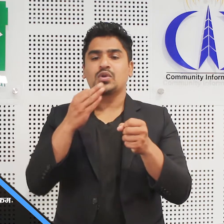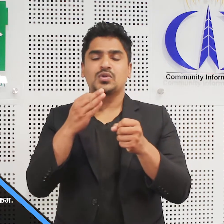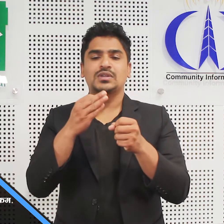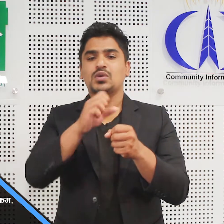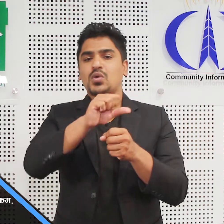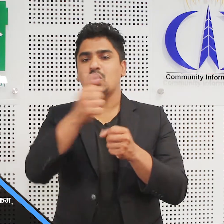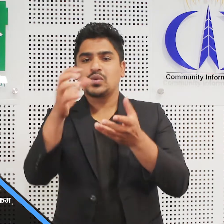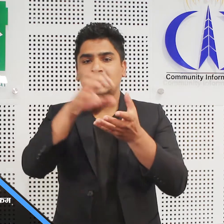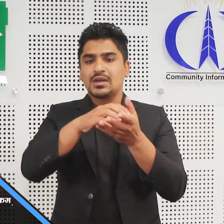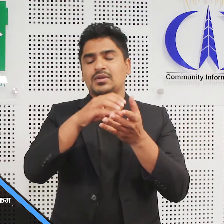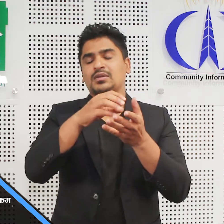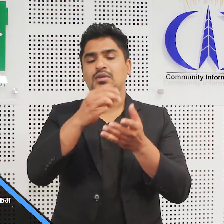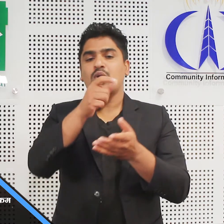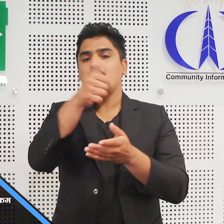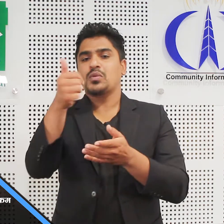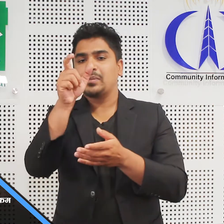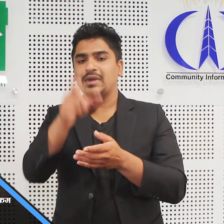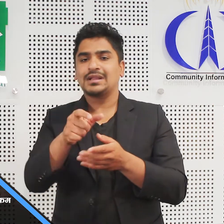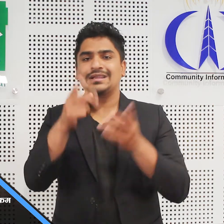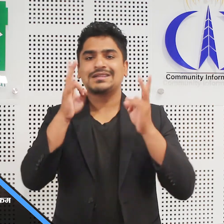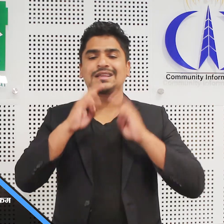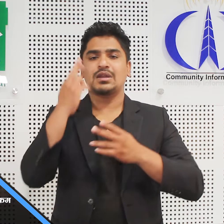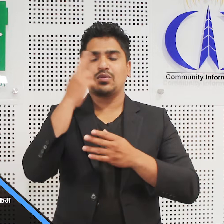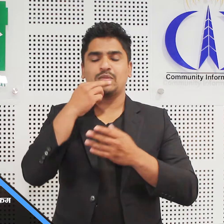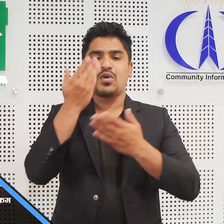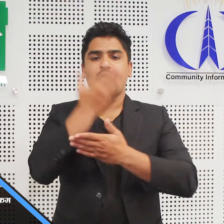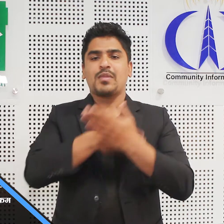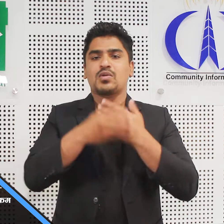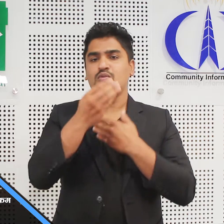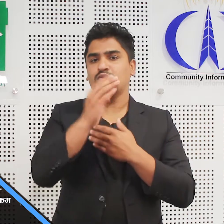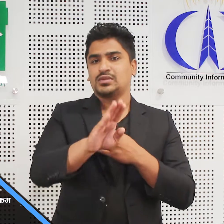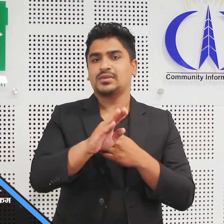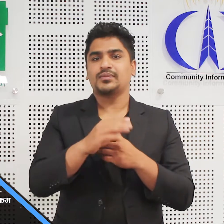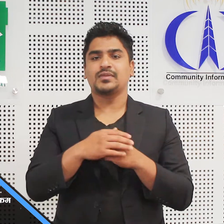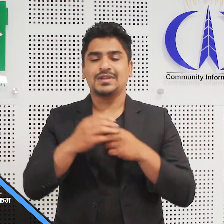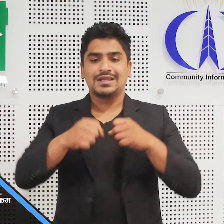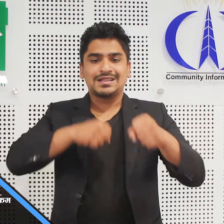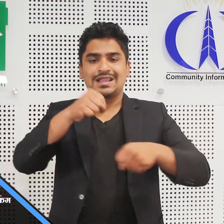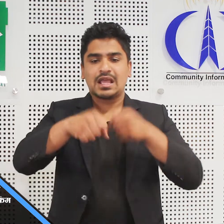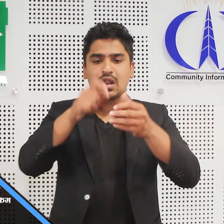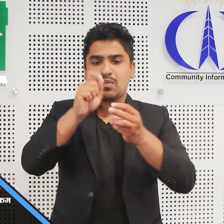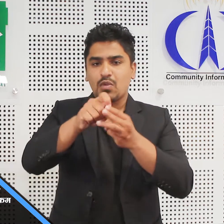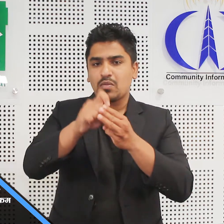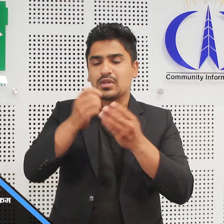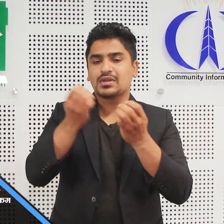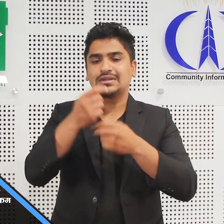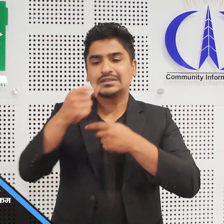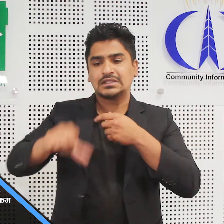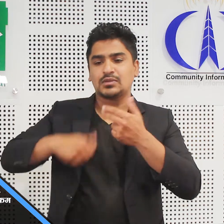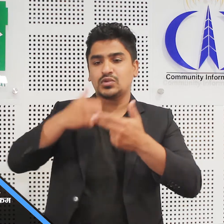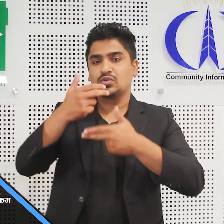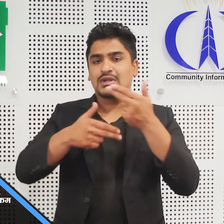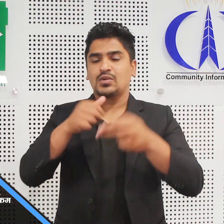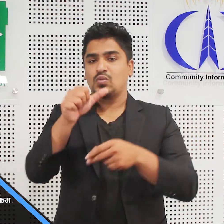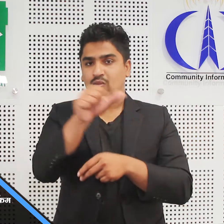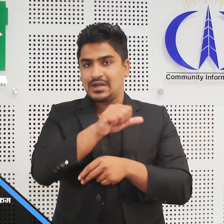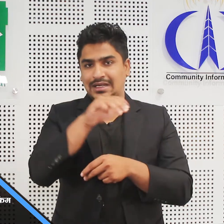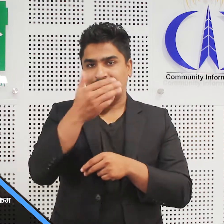ढल्केबरका सूर्यनारायण महतो शारीरिक रूपमा अपाङ हुनुहुन्छ। साइकल मर्मत गरेर जीविका चलाउँदै आउनुभएका उहाँलाई